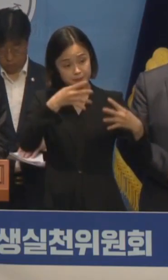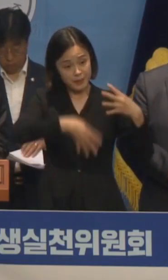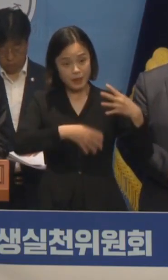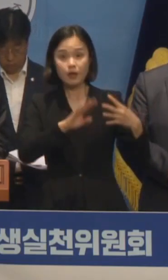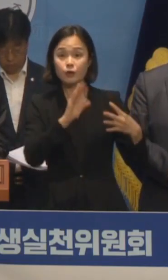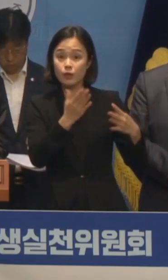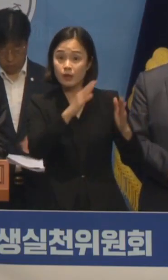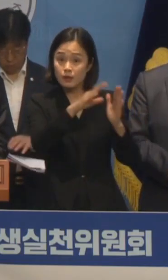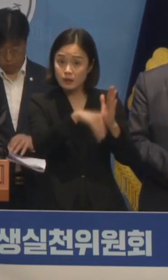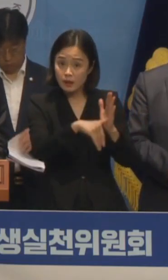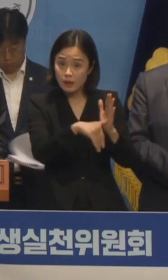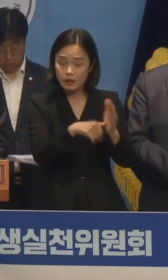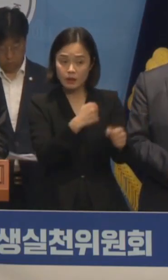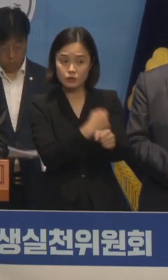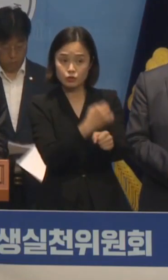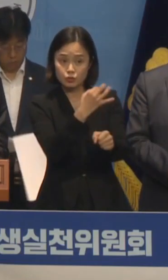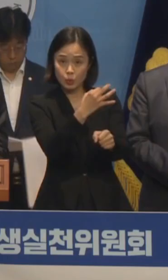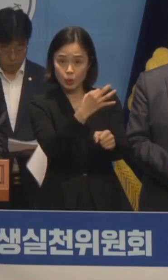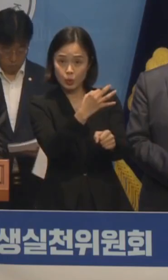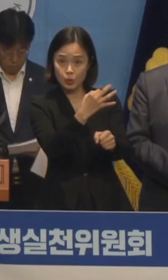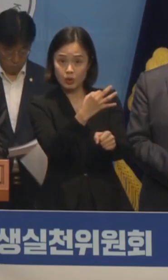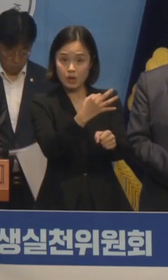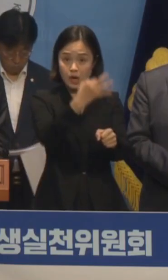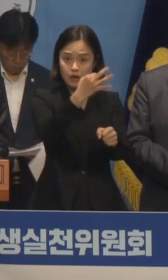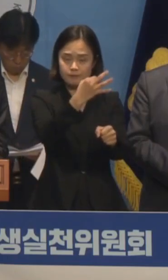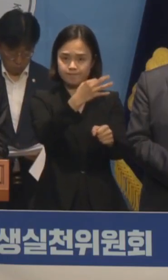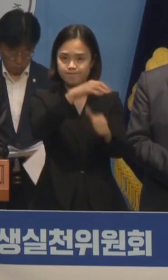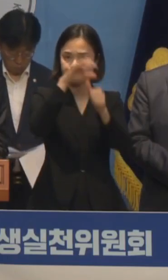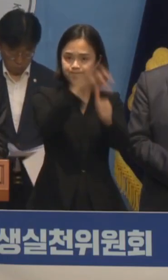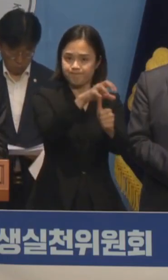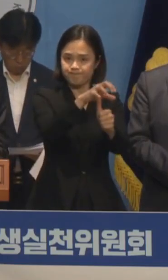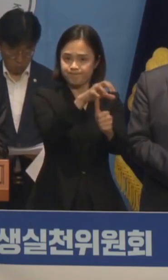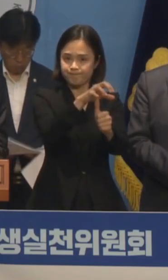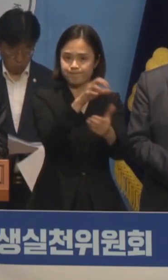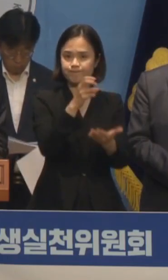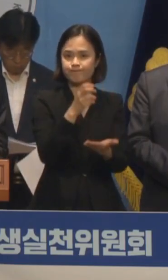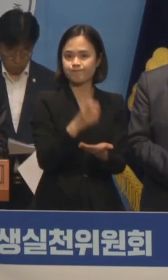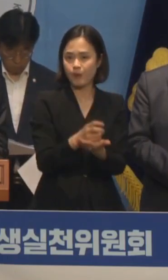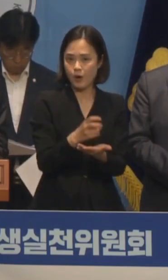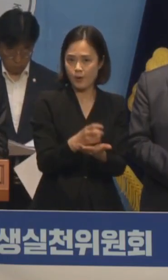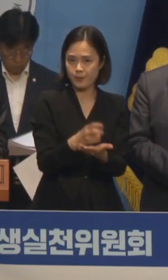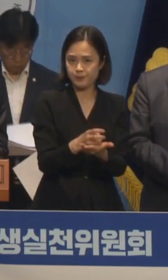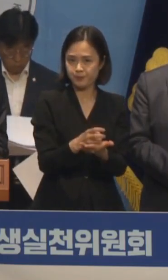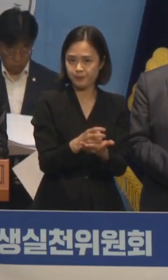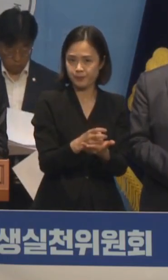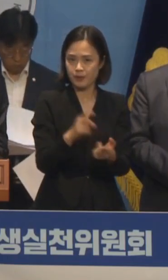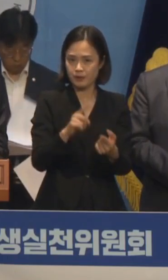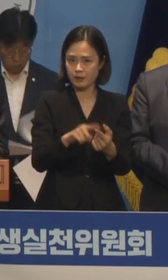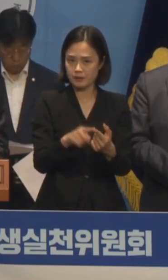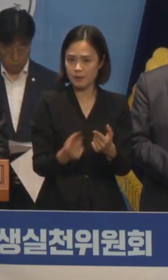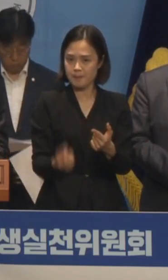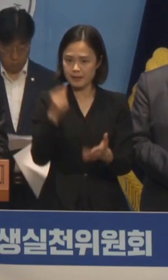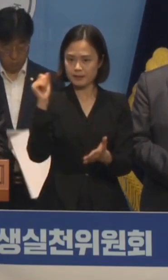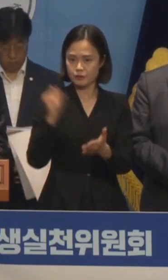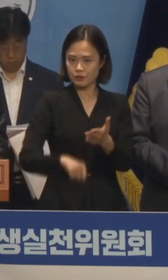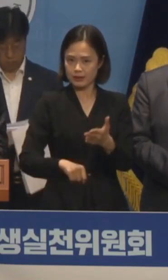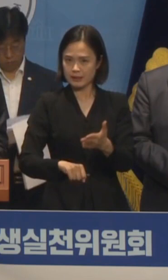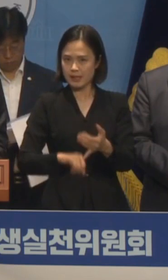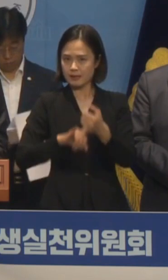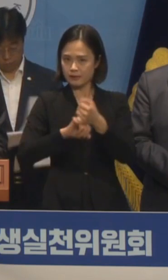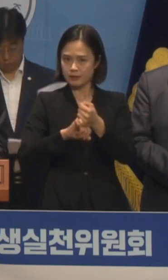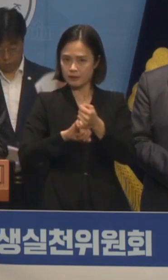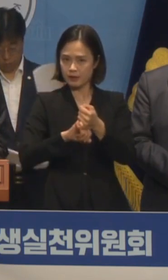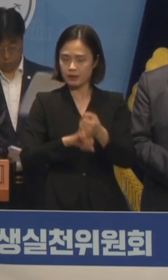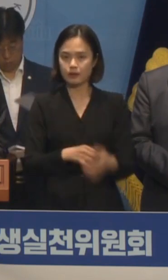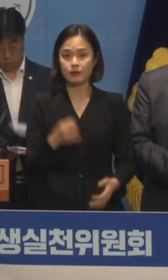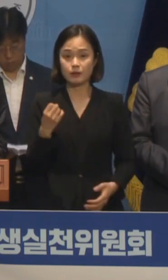수수료 상한제와 우대 수수료를 내용으로 하는 온라인 플랫폼법 통과를 신속하게 추진할 것이다.